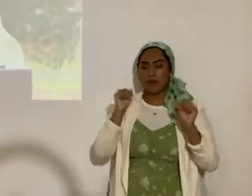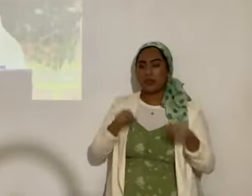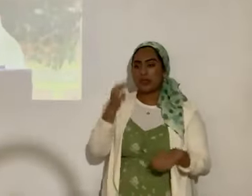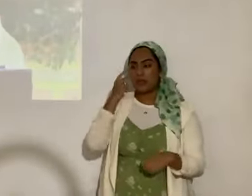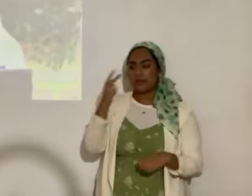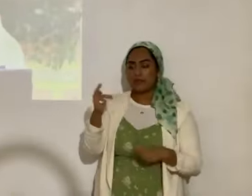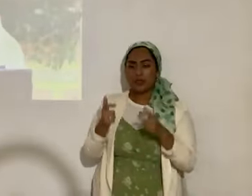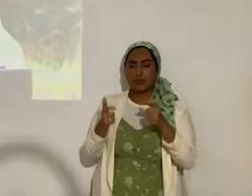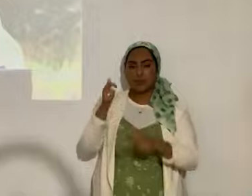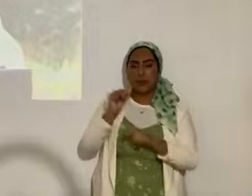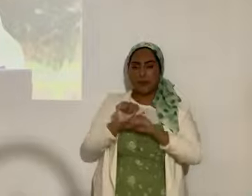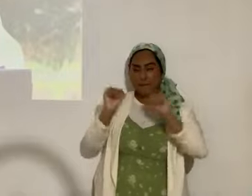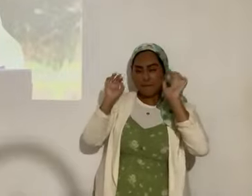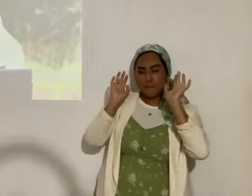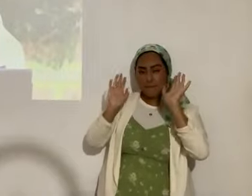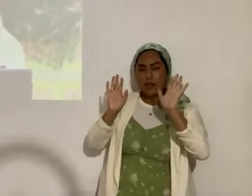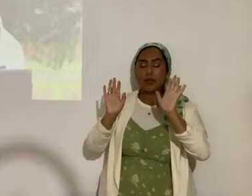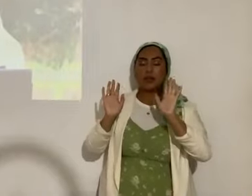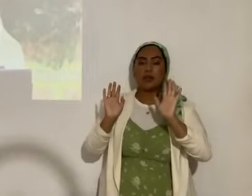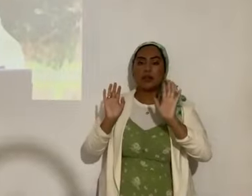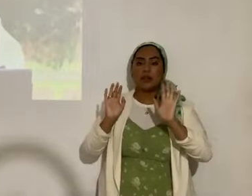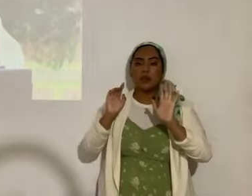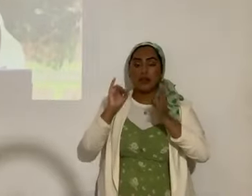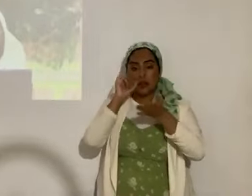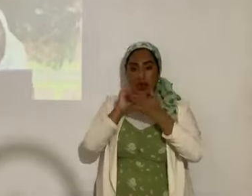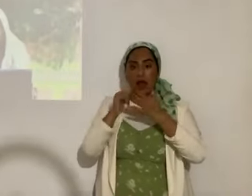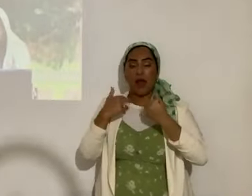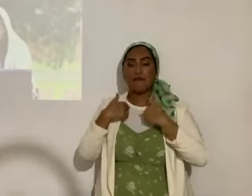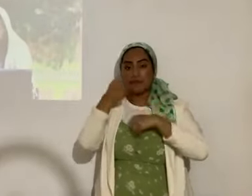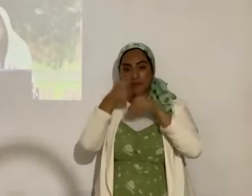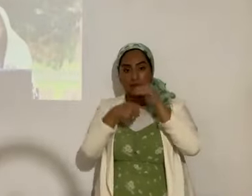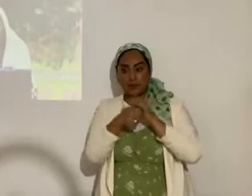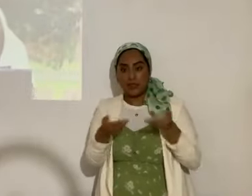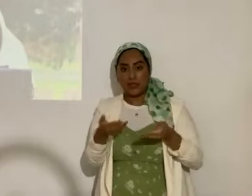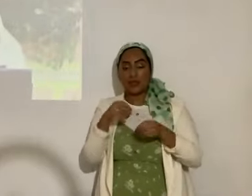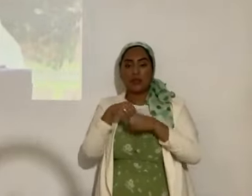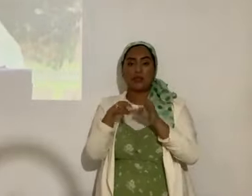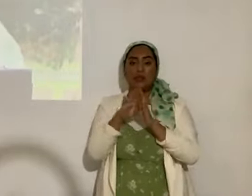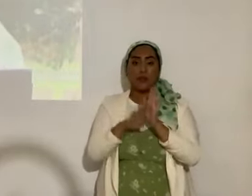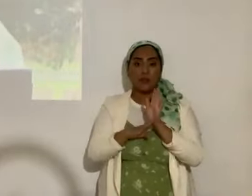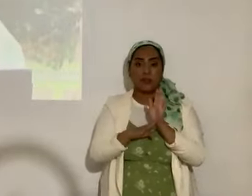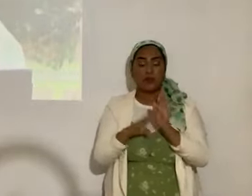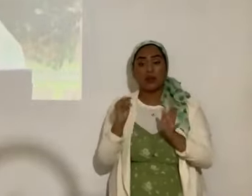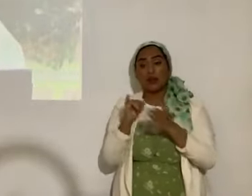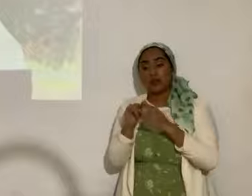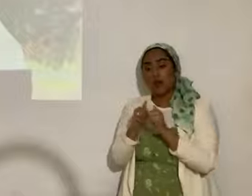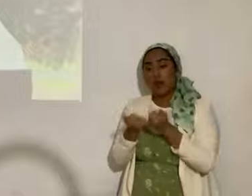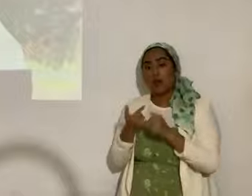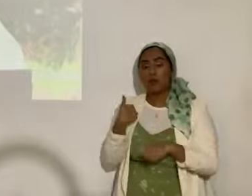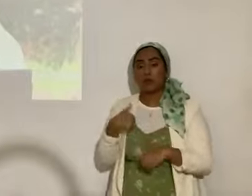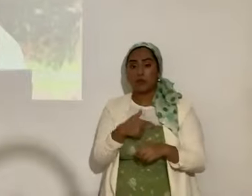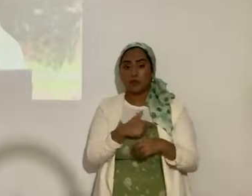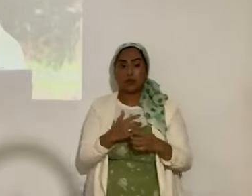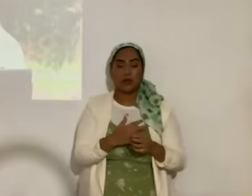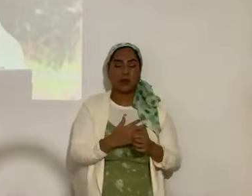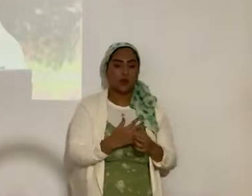las grandezas las Maravillas los milagros los prodigios señales que están ocultas aquí en la Biblia Y de esa manera nosotros